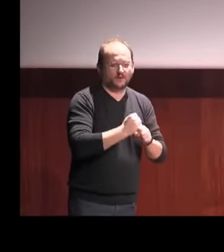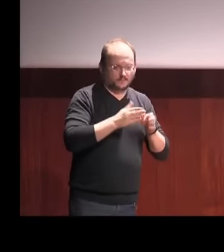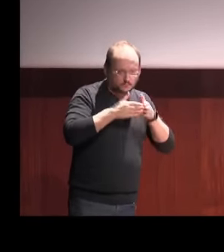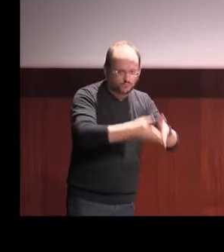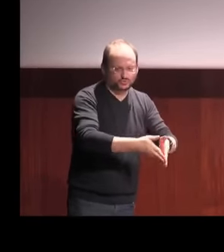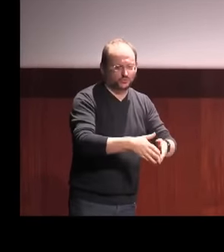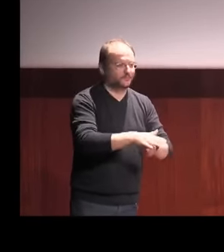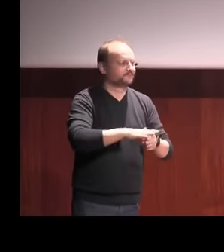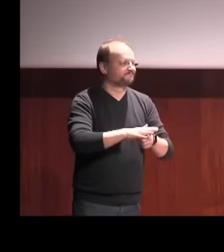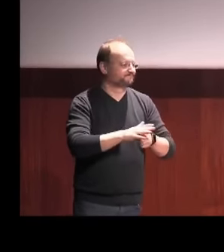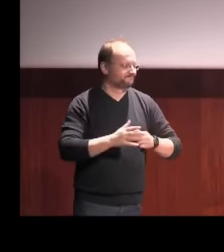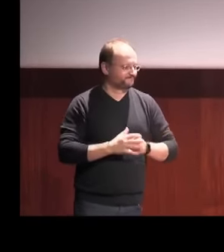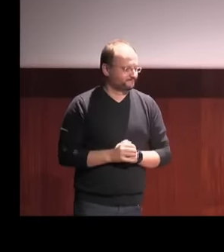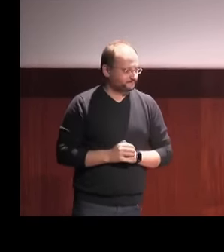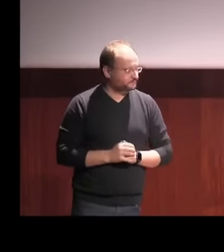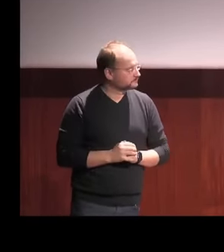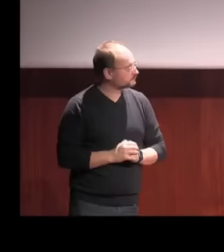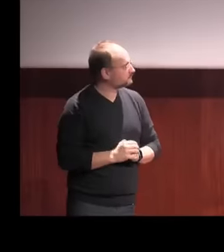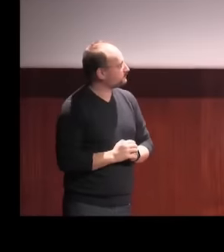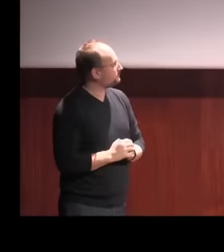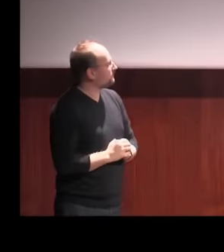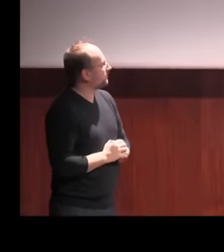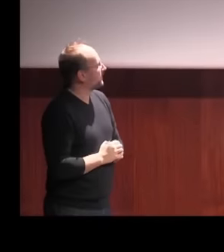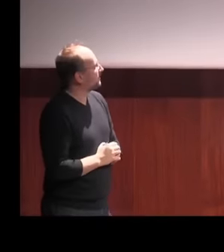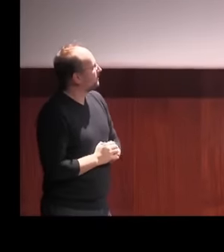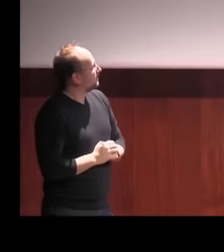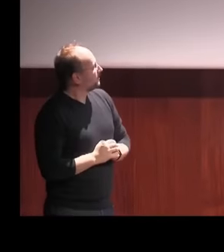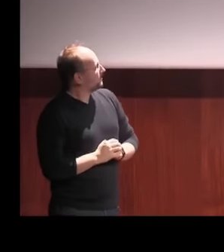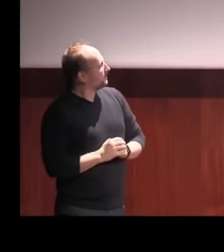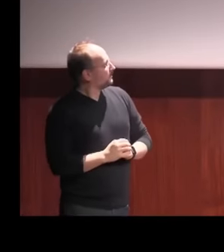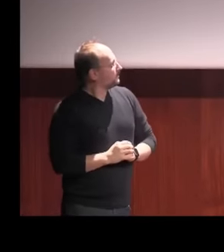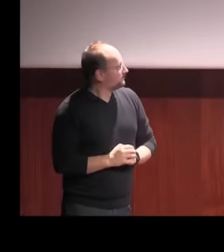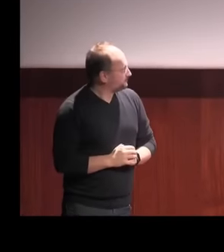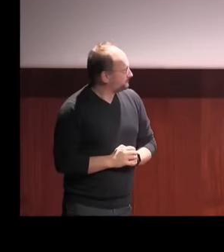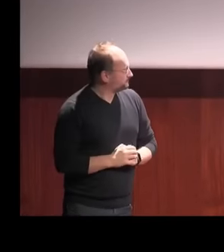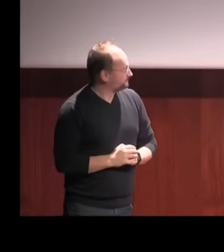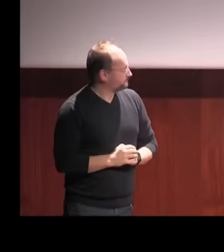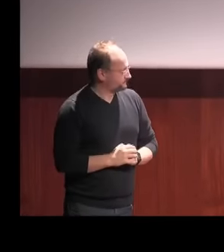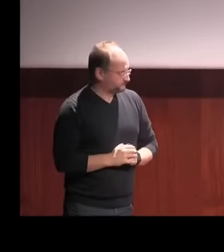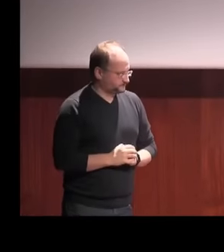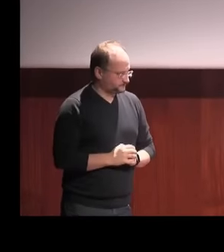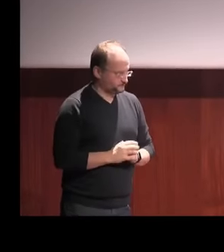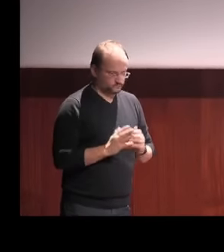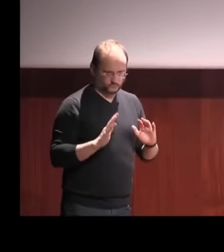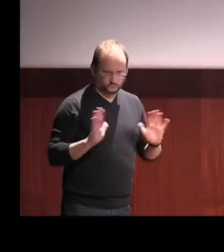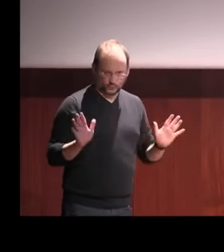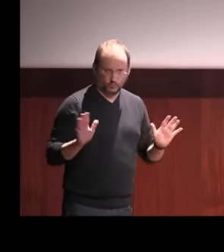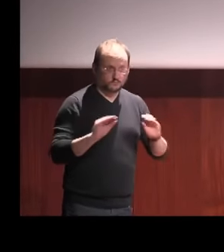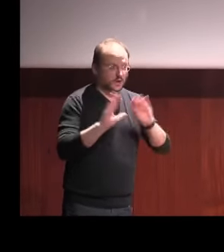Et c'est en partie dû aux 8 années qu'il a passées à se former.